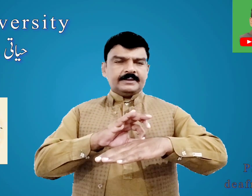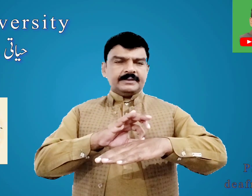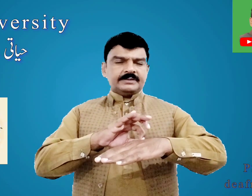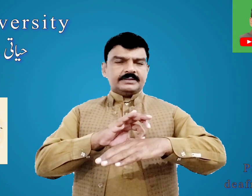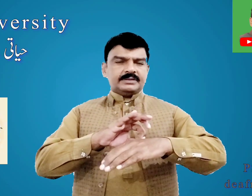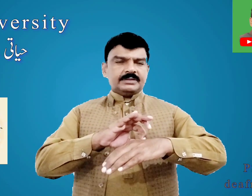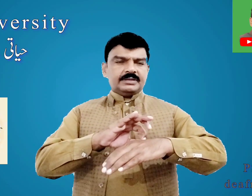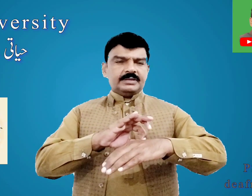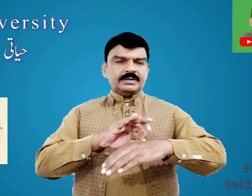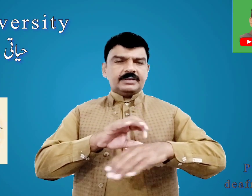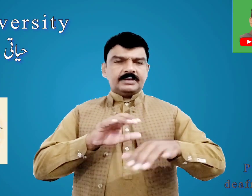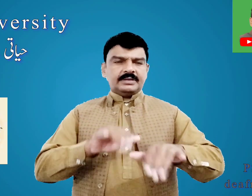जिंदगी